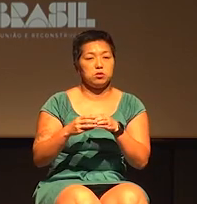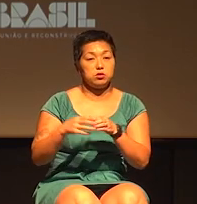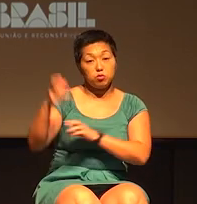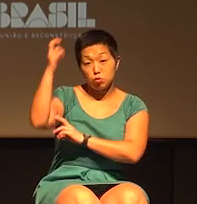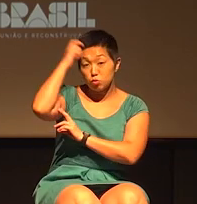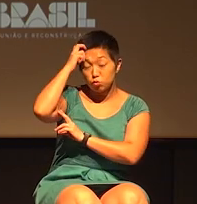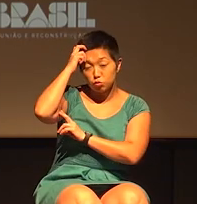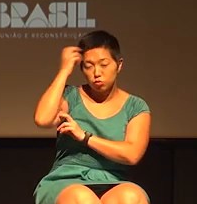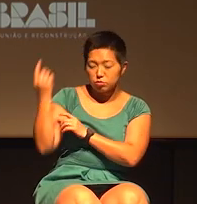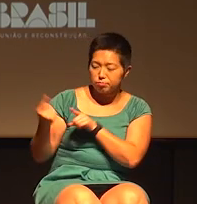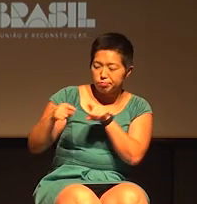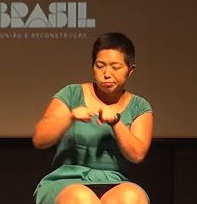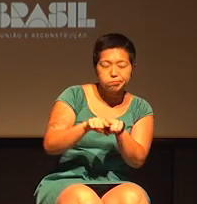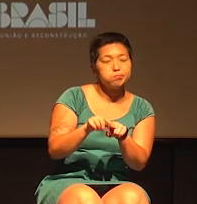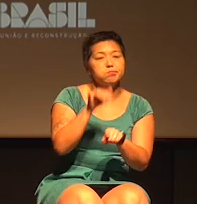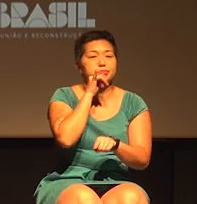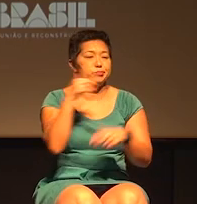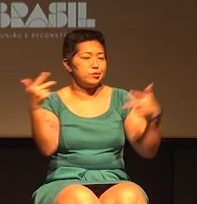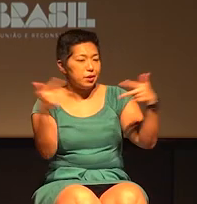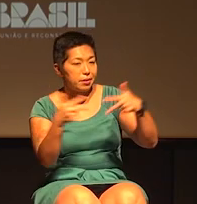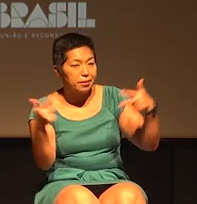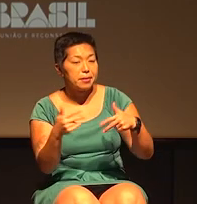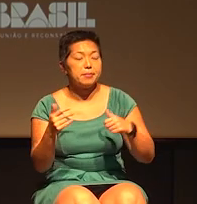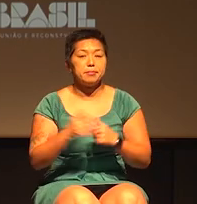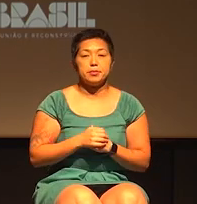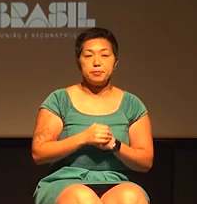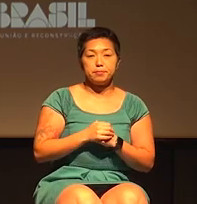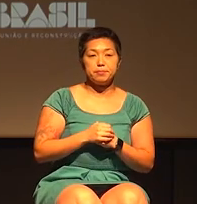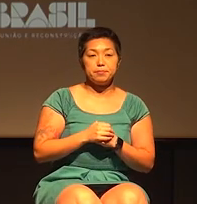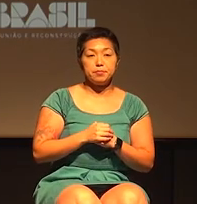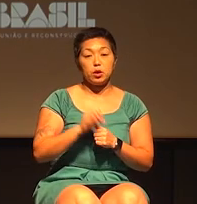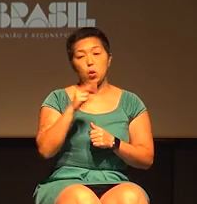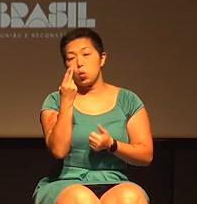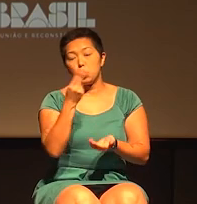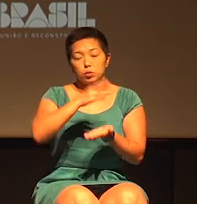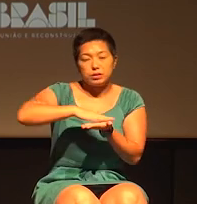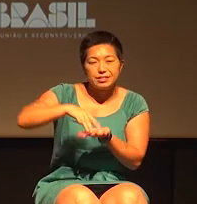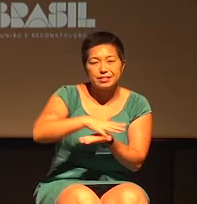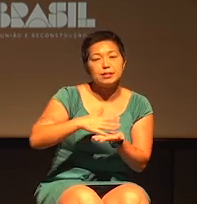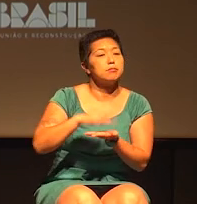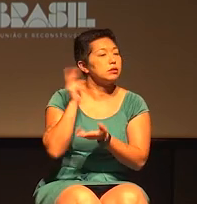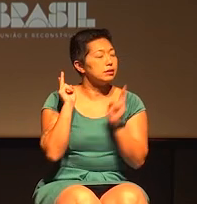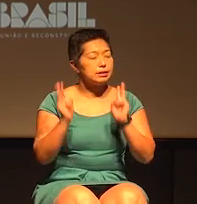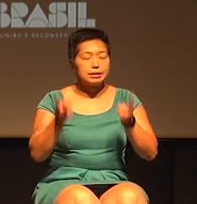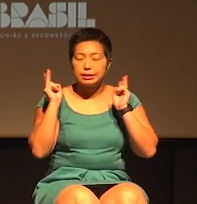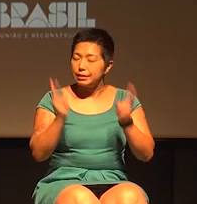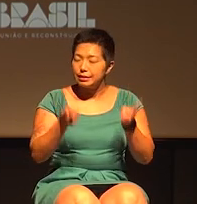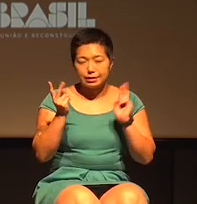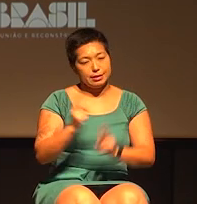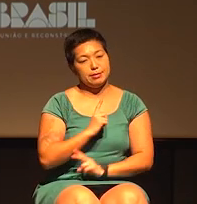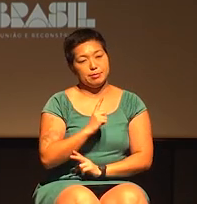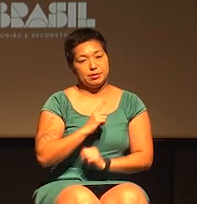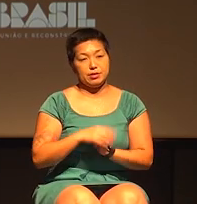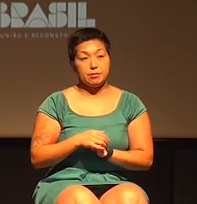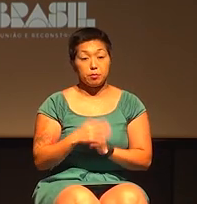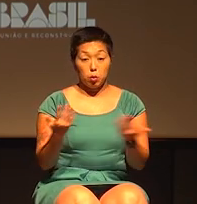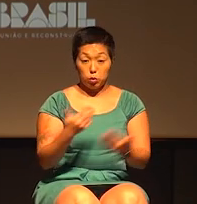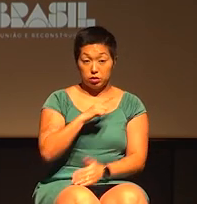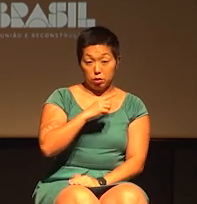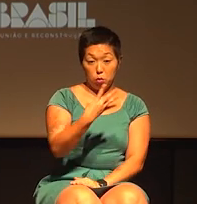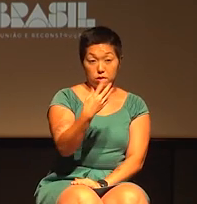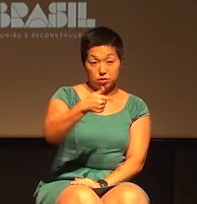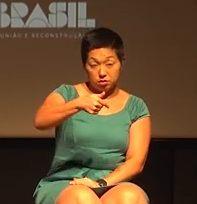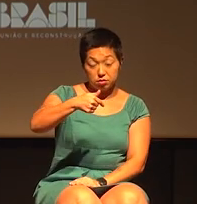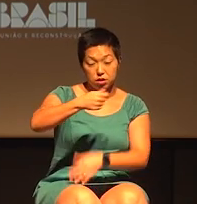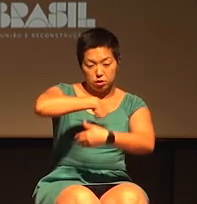cultura que se aproxima da gente de rap eh do Samba sempre tem então hoje em dia são 47